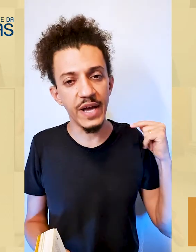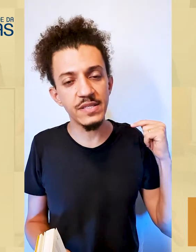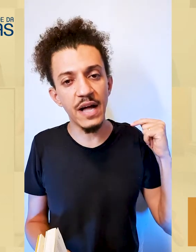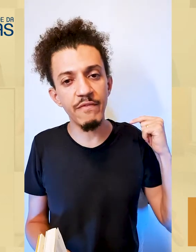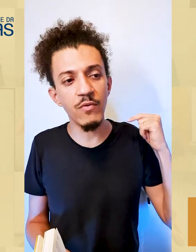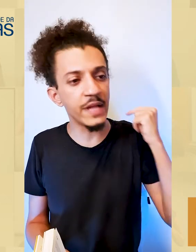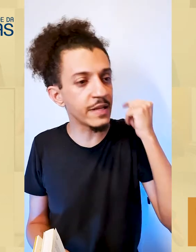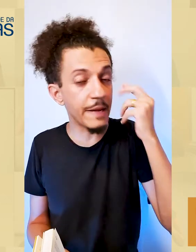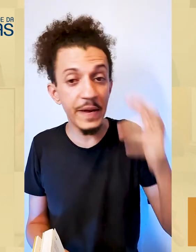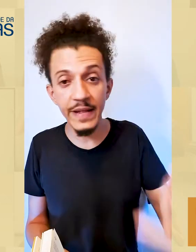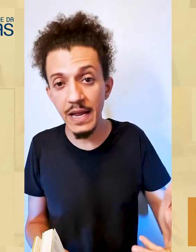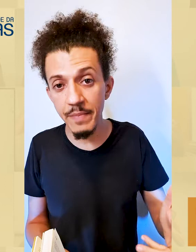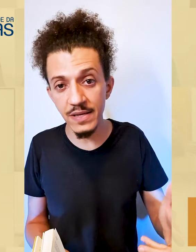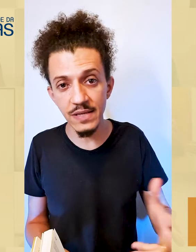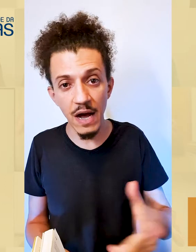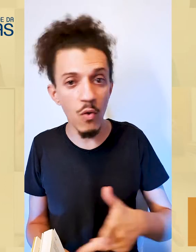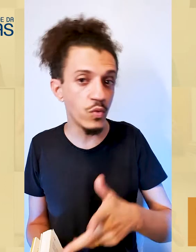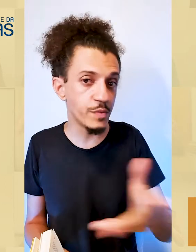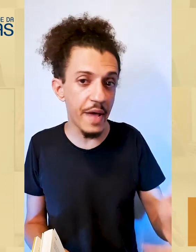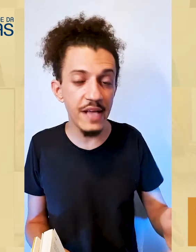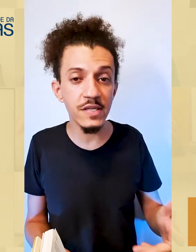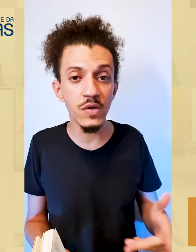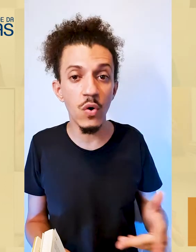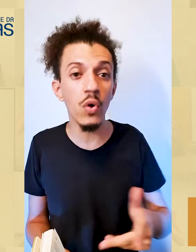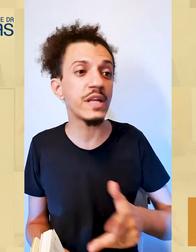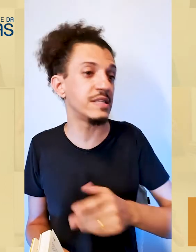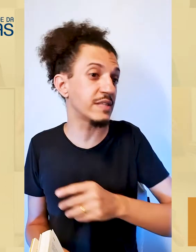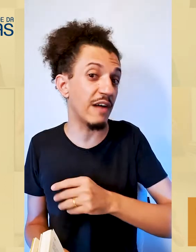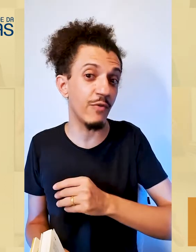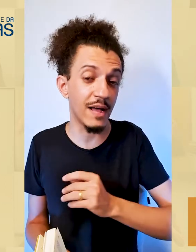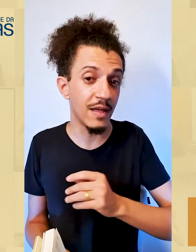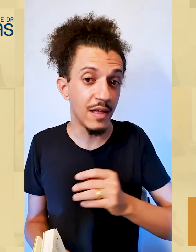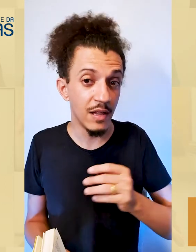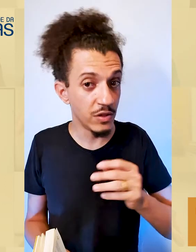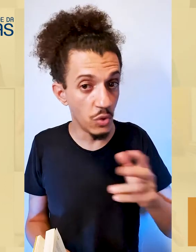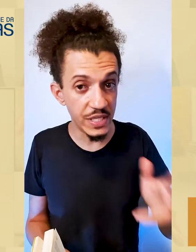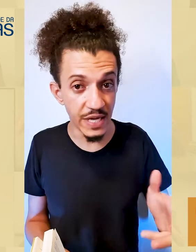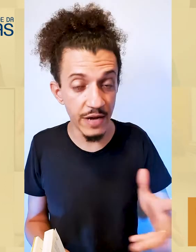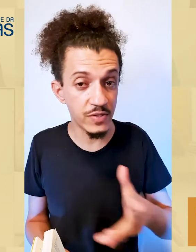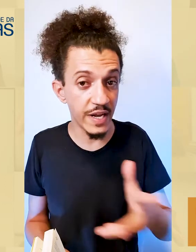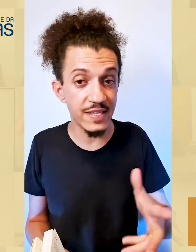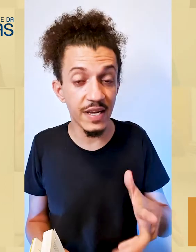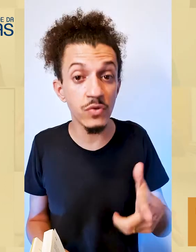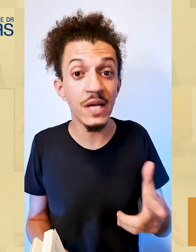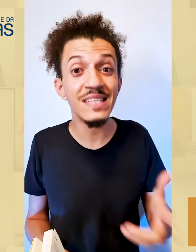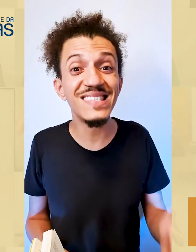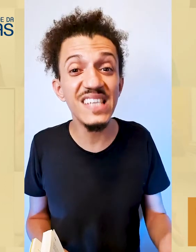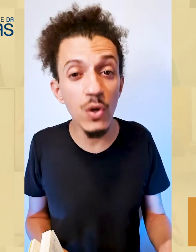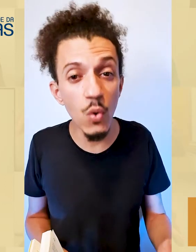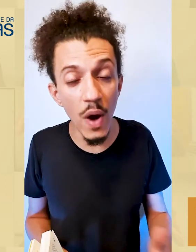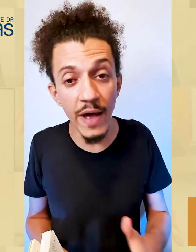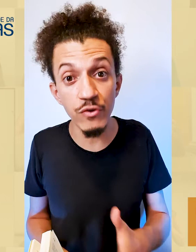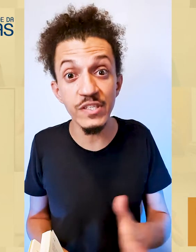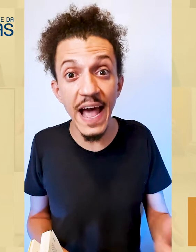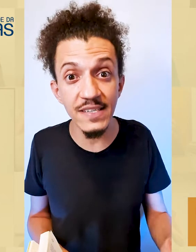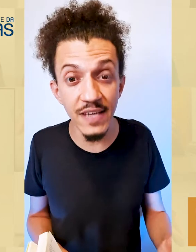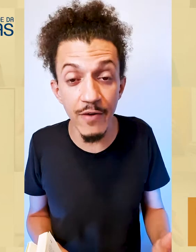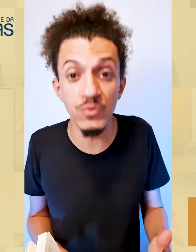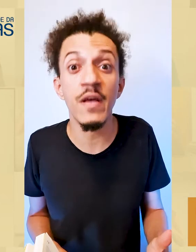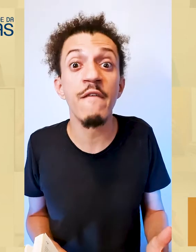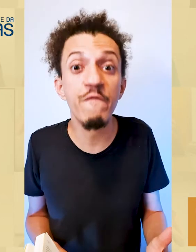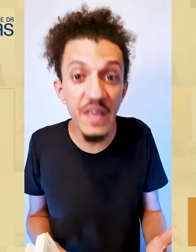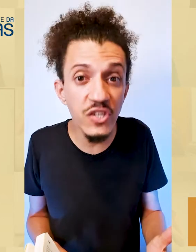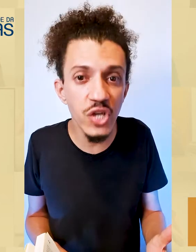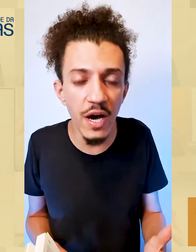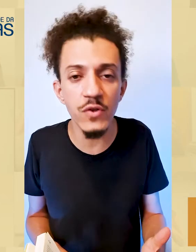já estavam tentando aprender Libras há alguns meses, outras estavam há 2 anos, 3 anos, 5 anos, 10